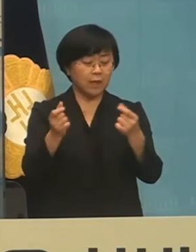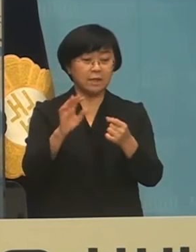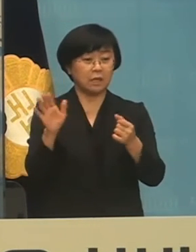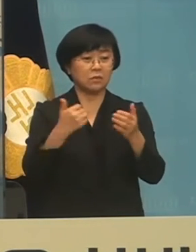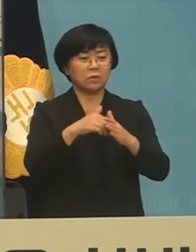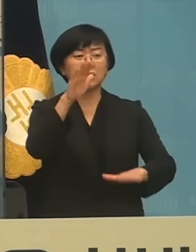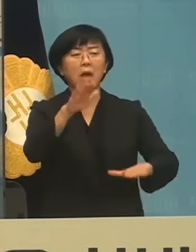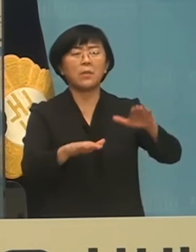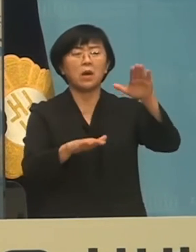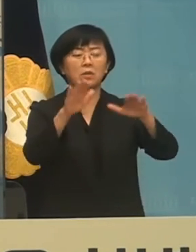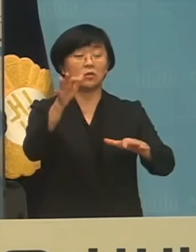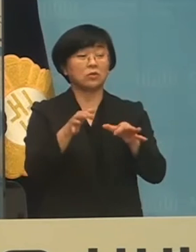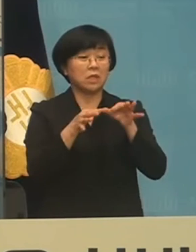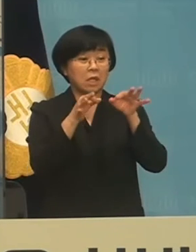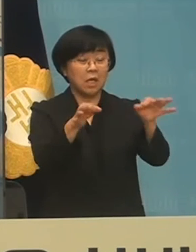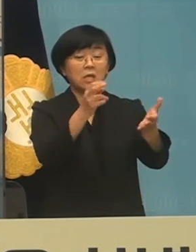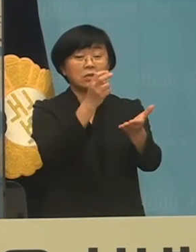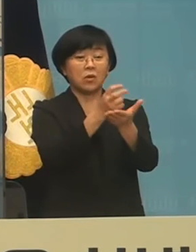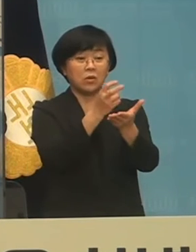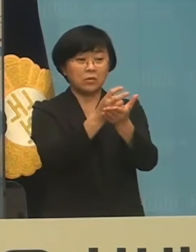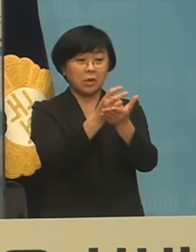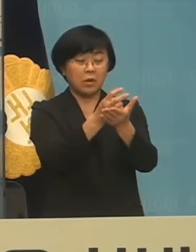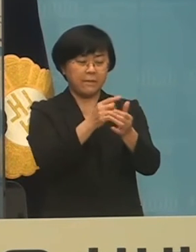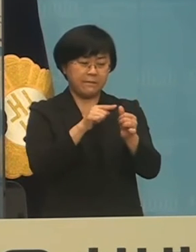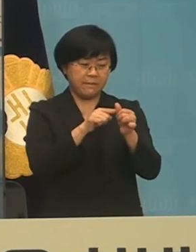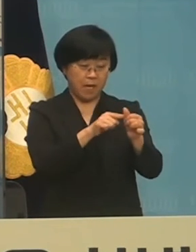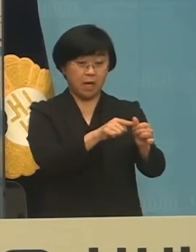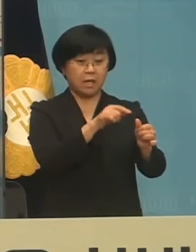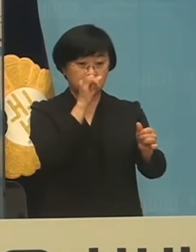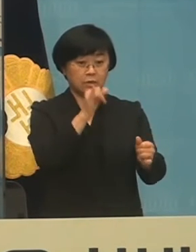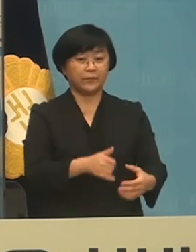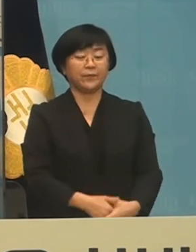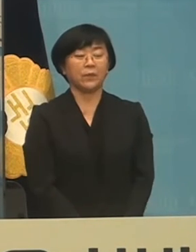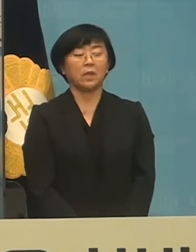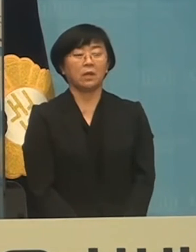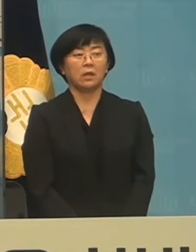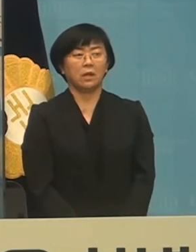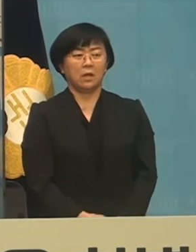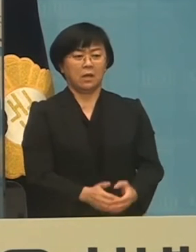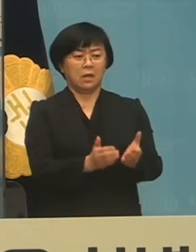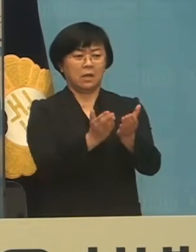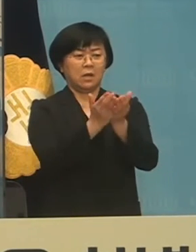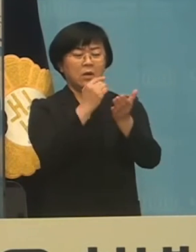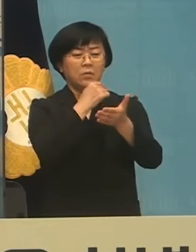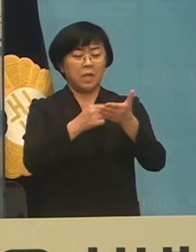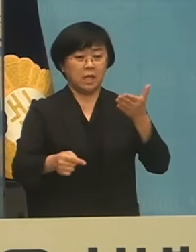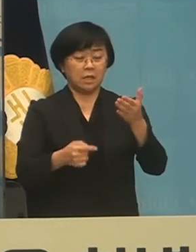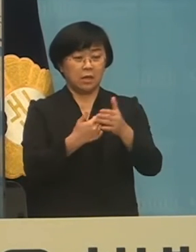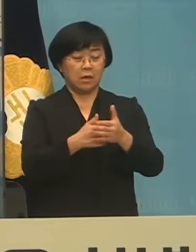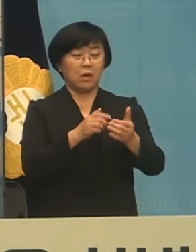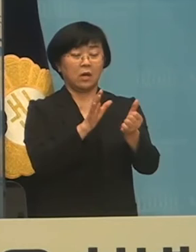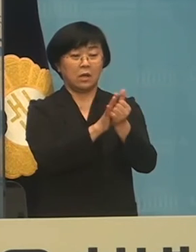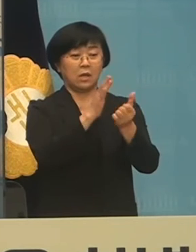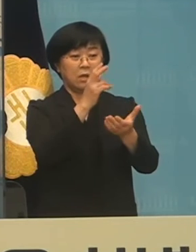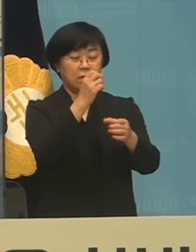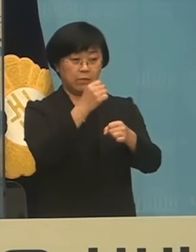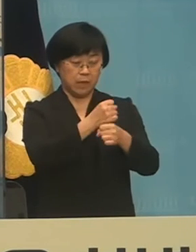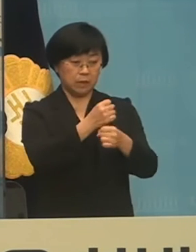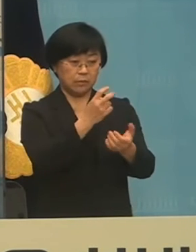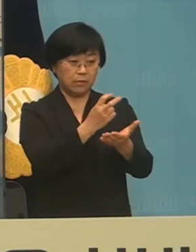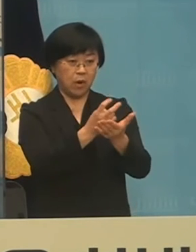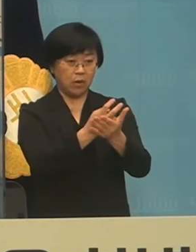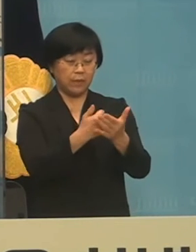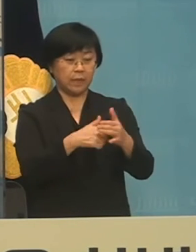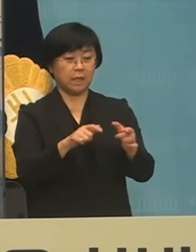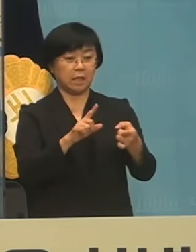의해 제도적으로 강요되는 상황에 이른 것입니다. 세월호 피해 지원을 만든 법이 세월호